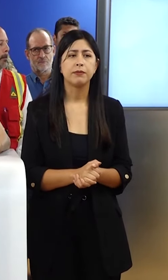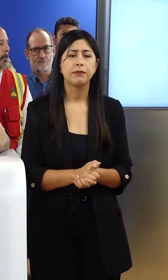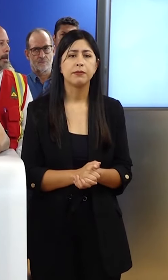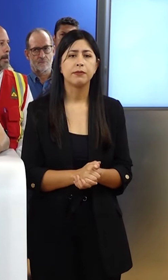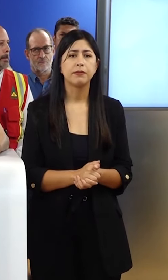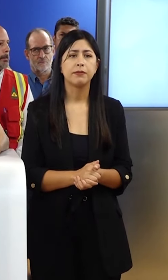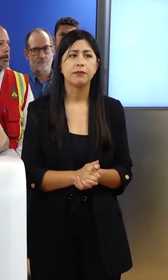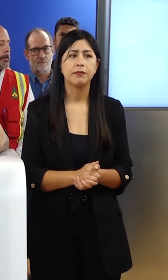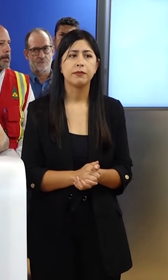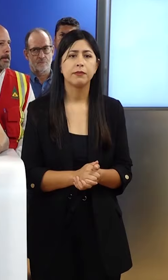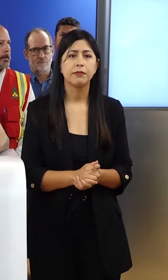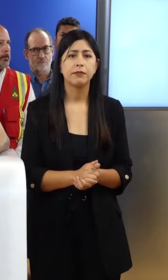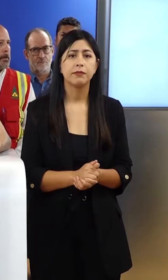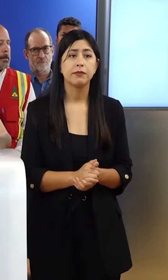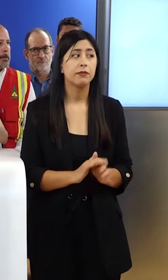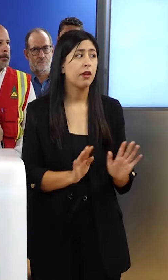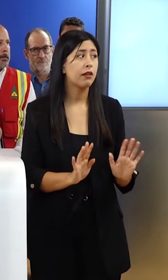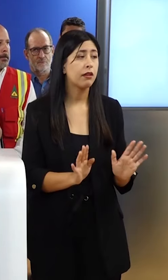fallecidas